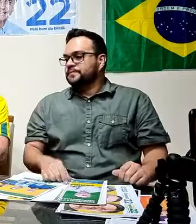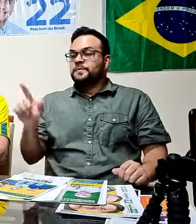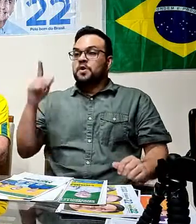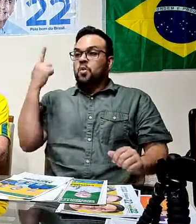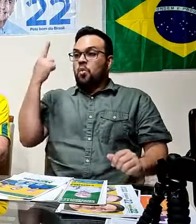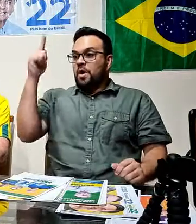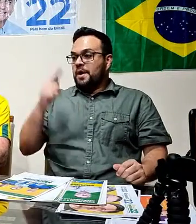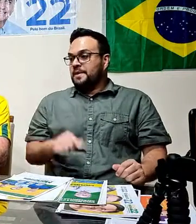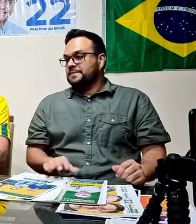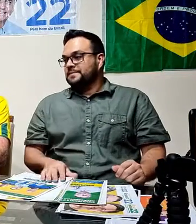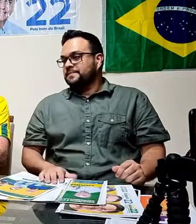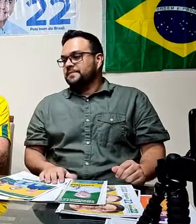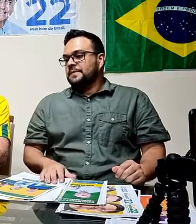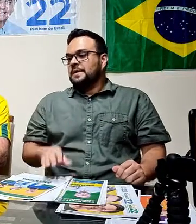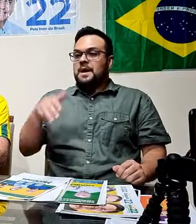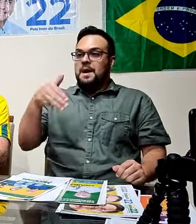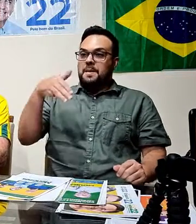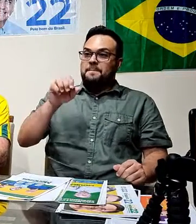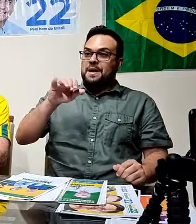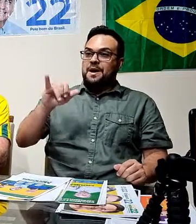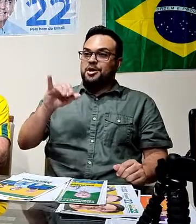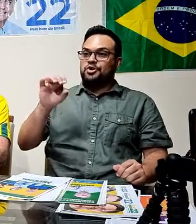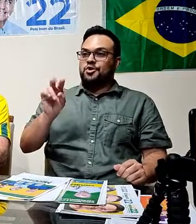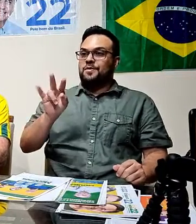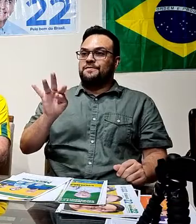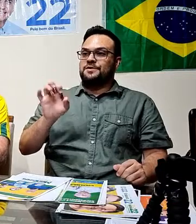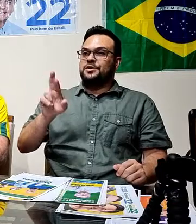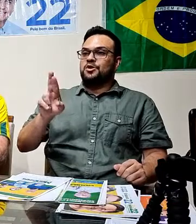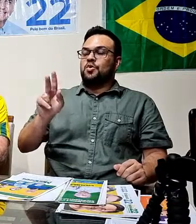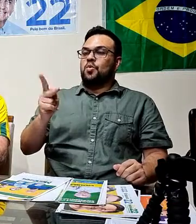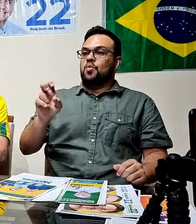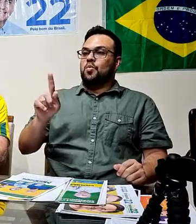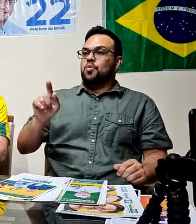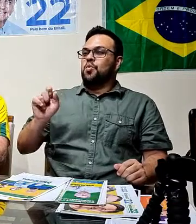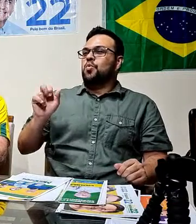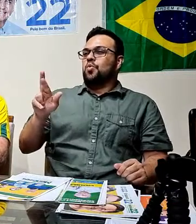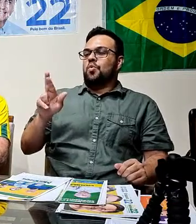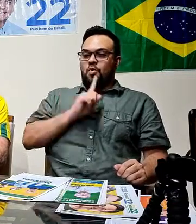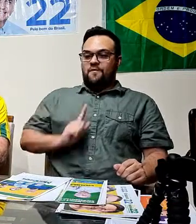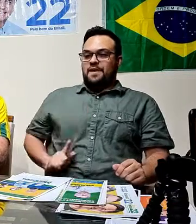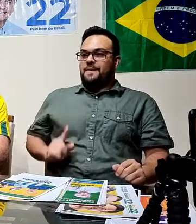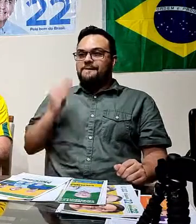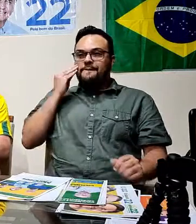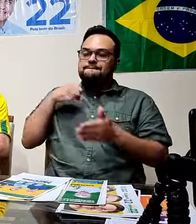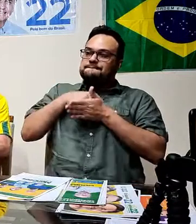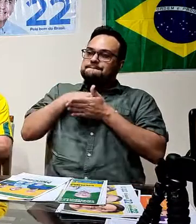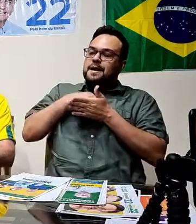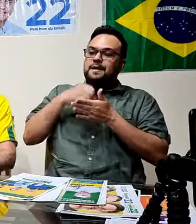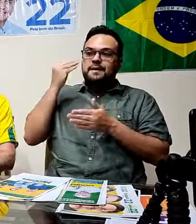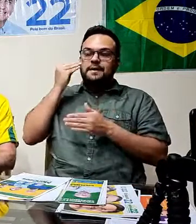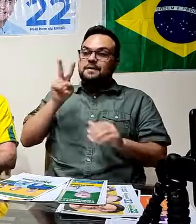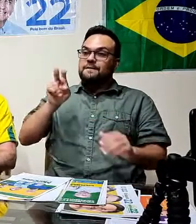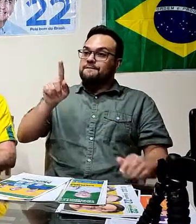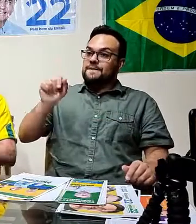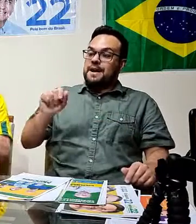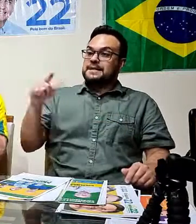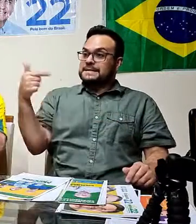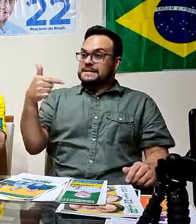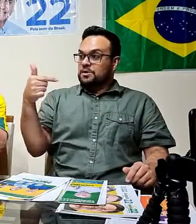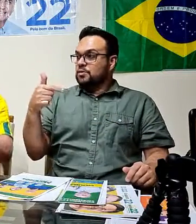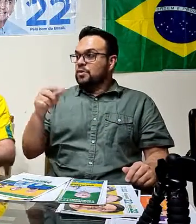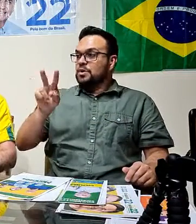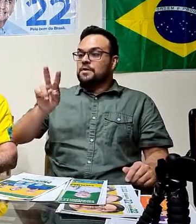Goiás, o nosso Major Vitor Hugo, governador, está beliscando ali uma vaga para o segundo turno. Dá uma forcinha aí, o